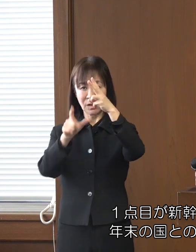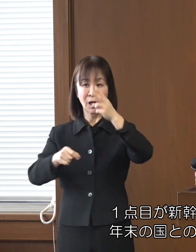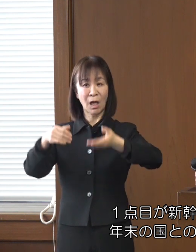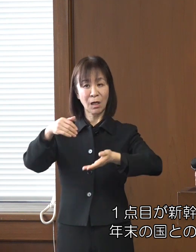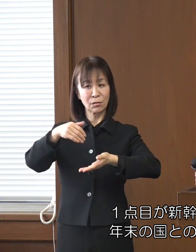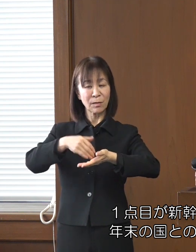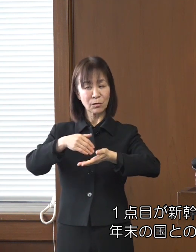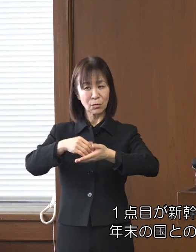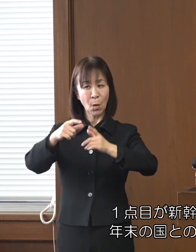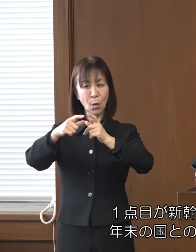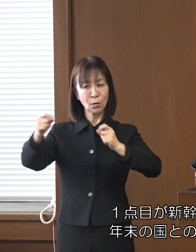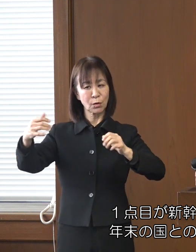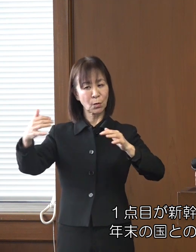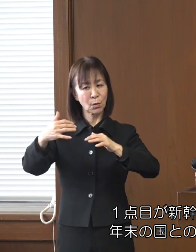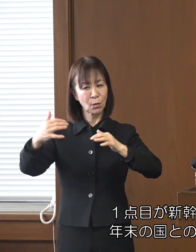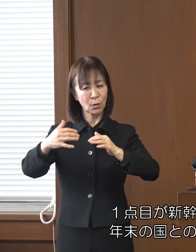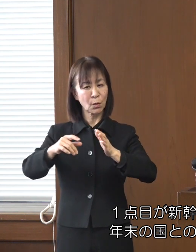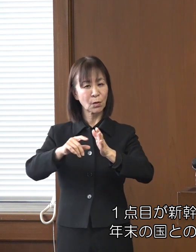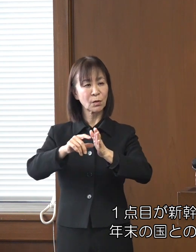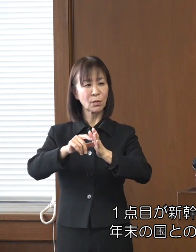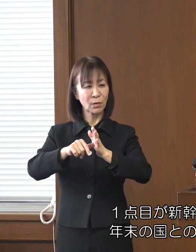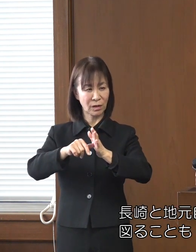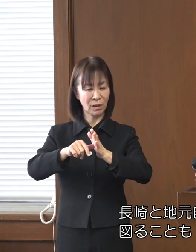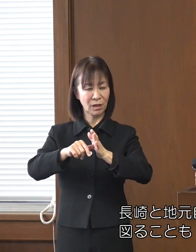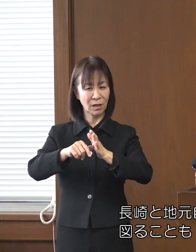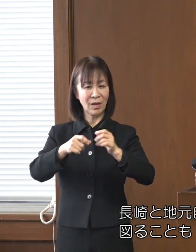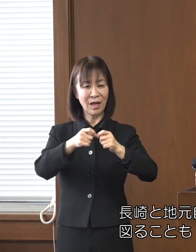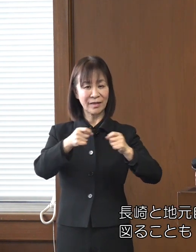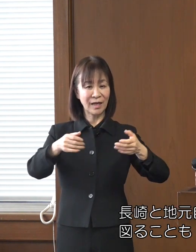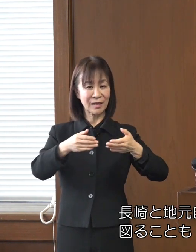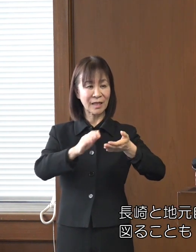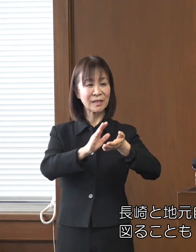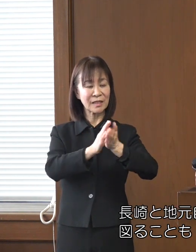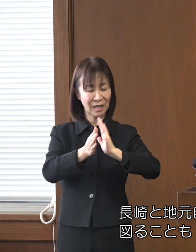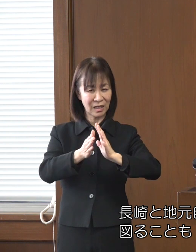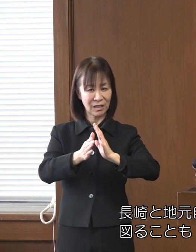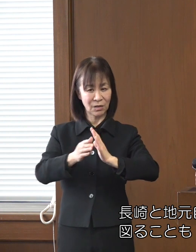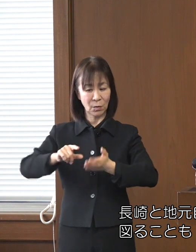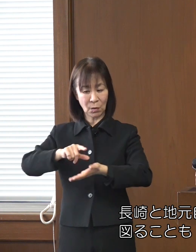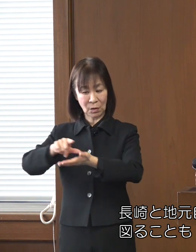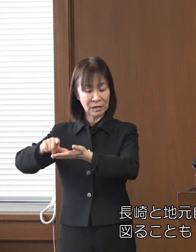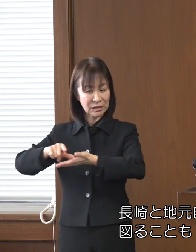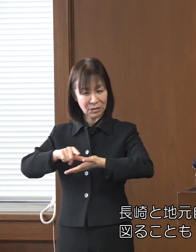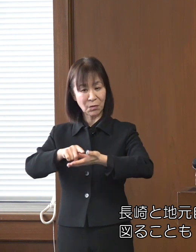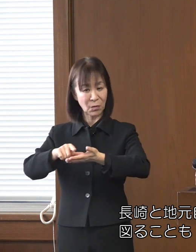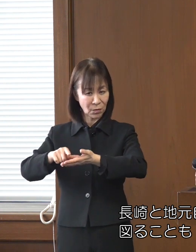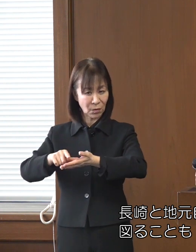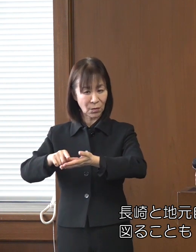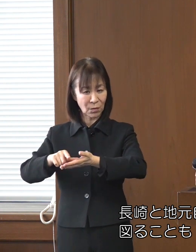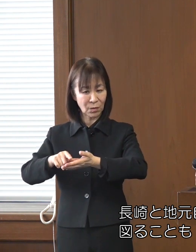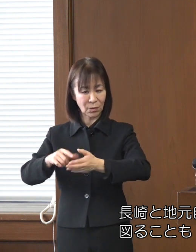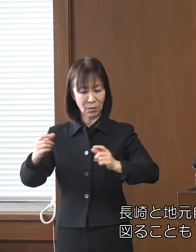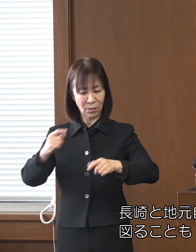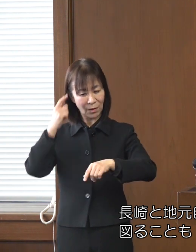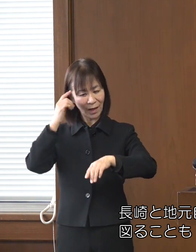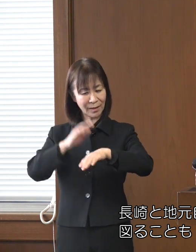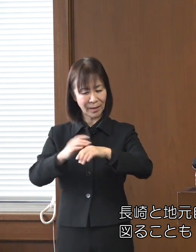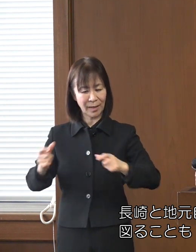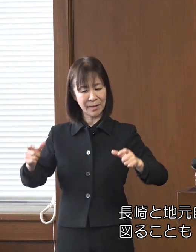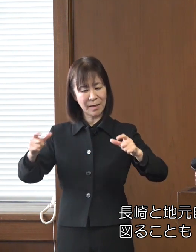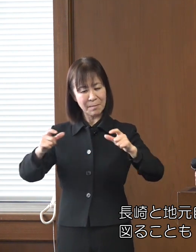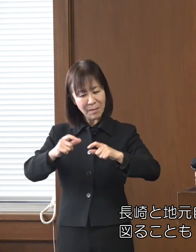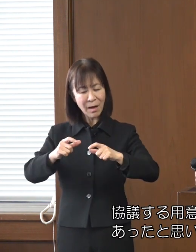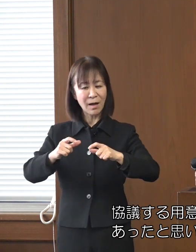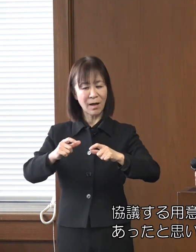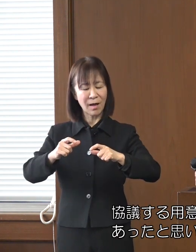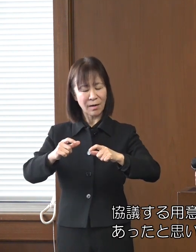では、まあ、国の意向次第では長崎との、地元自治体としての合意形成を図ることもやぶさ